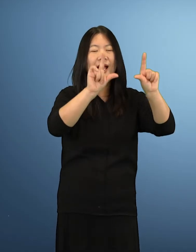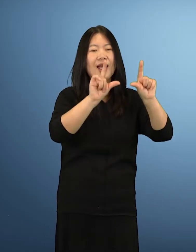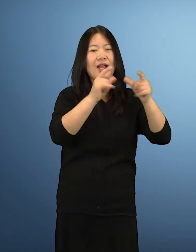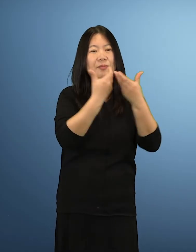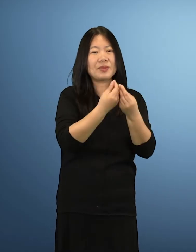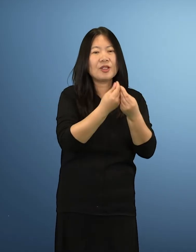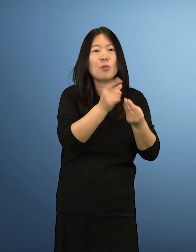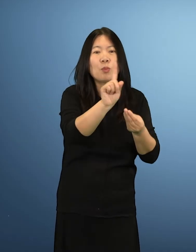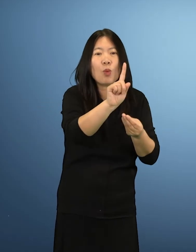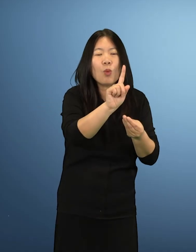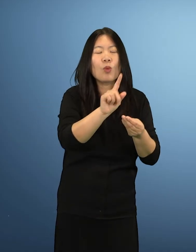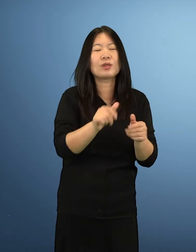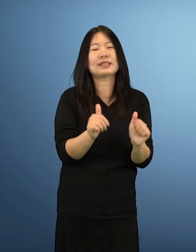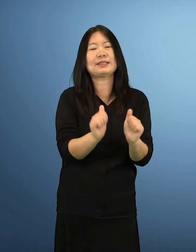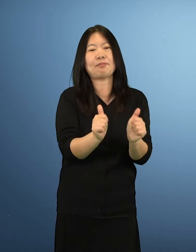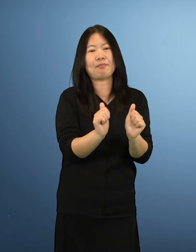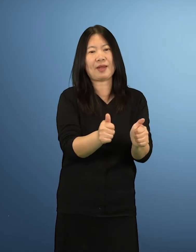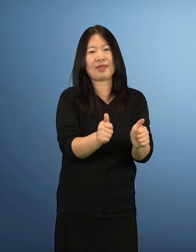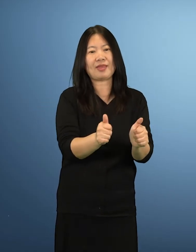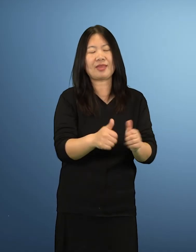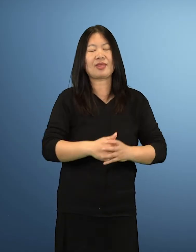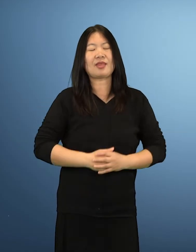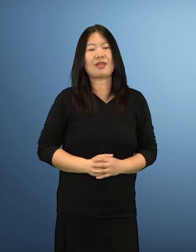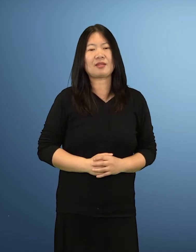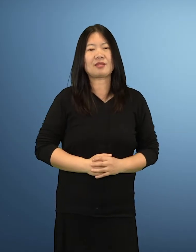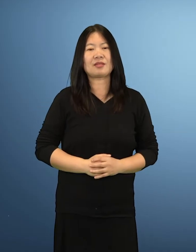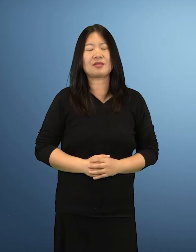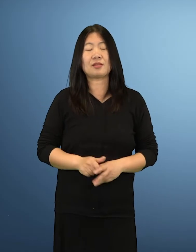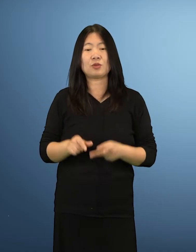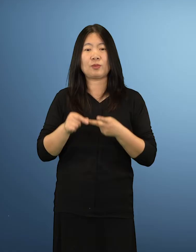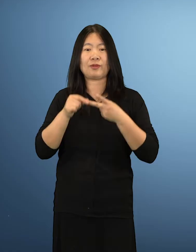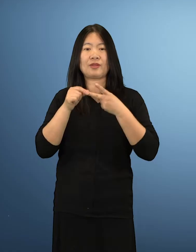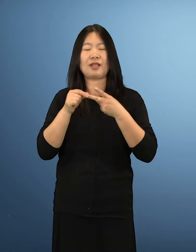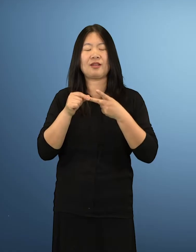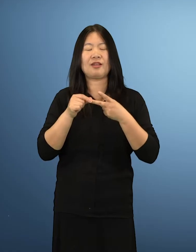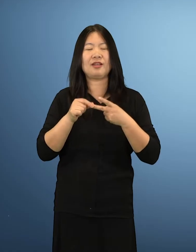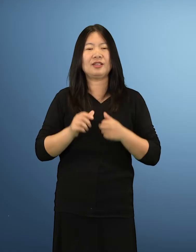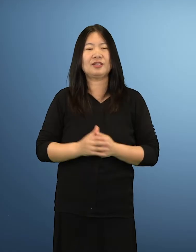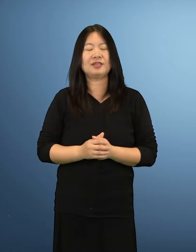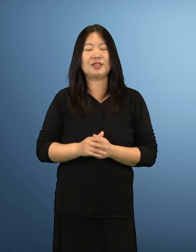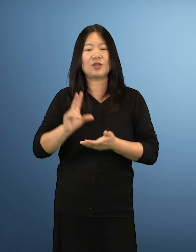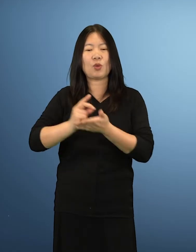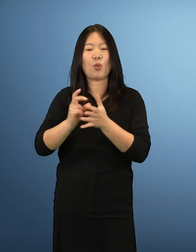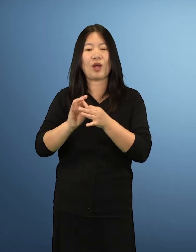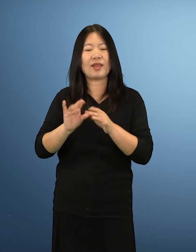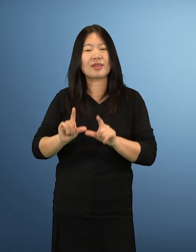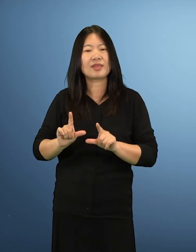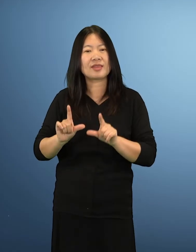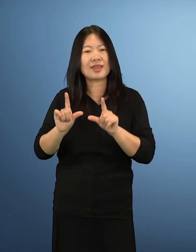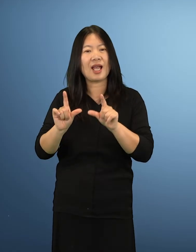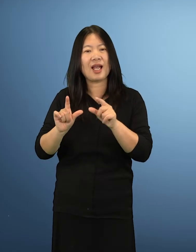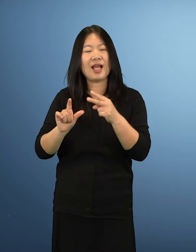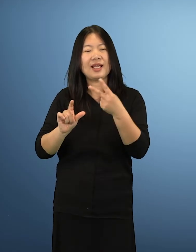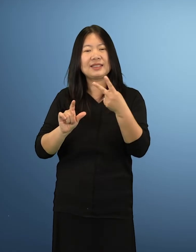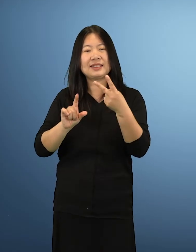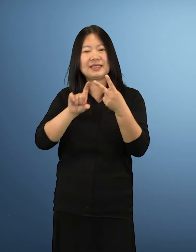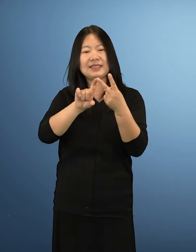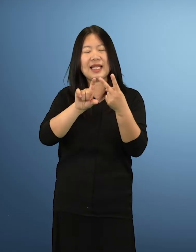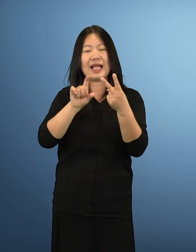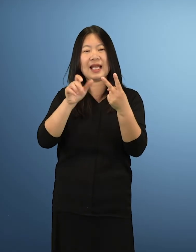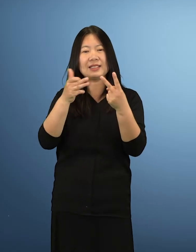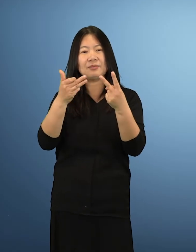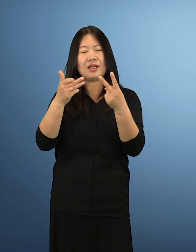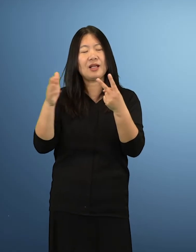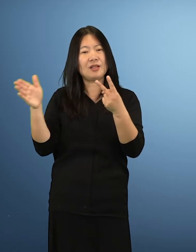설명하냐면 심판으로 설명을 해요. 심판. 그리고 두 번째는 여호와의 날을 2장